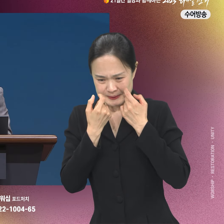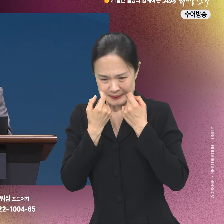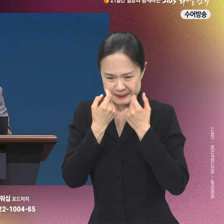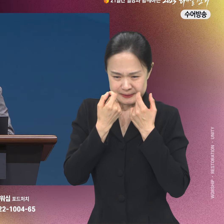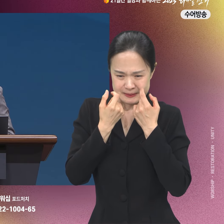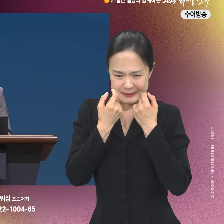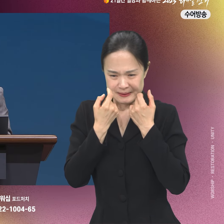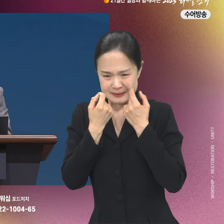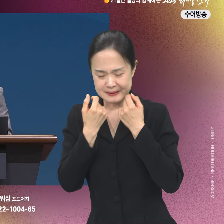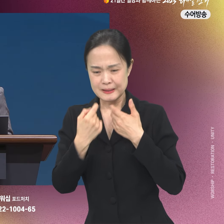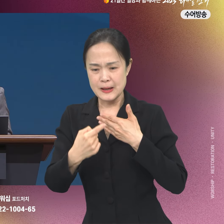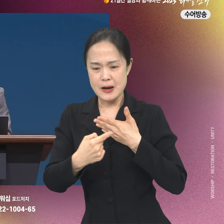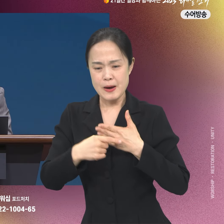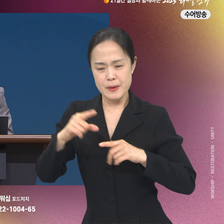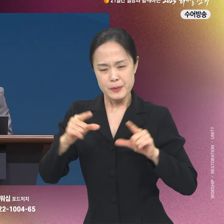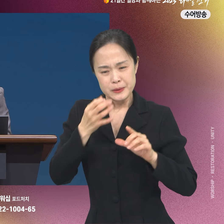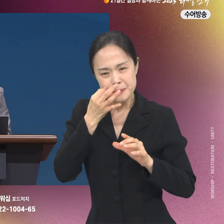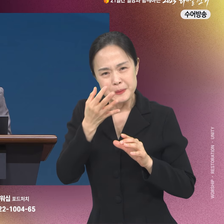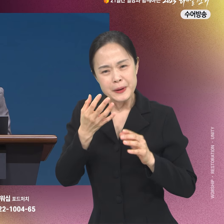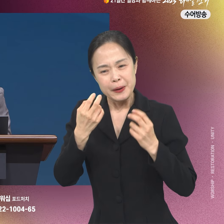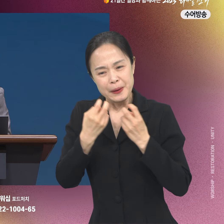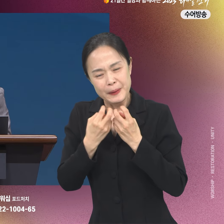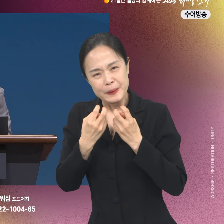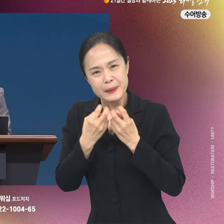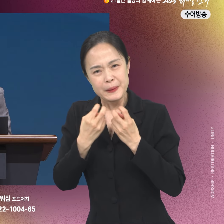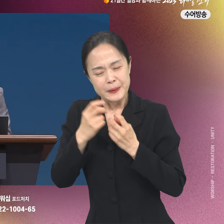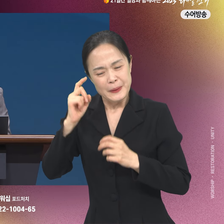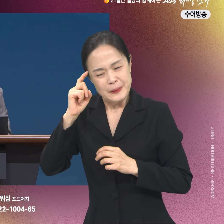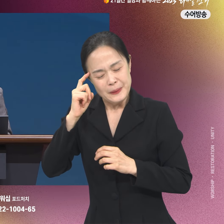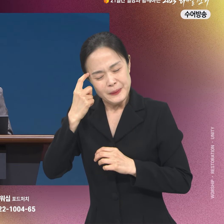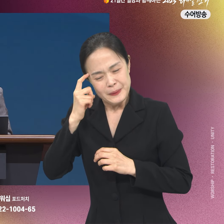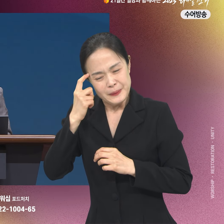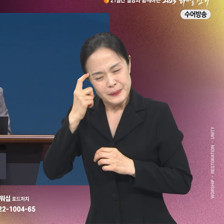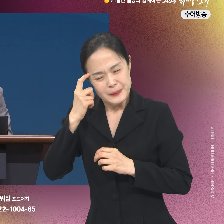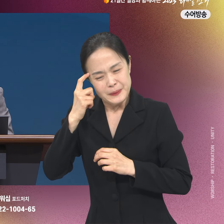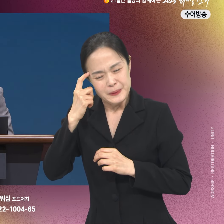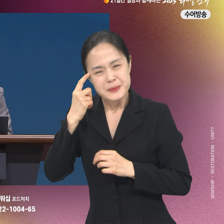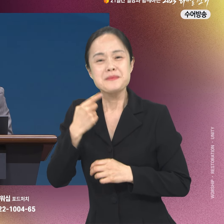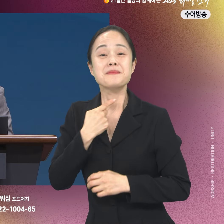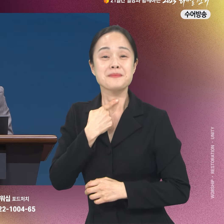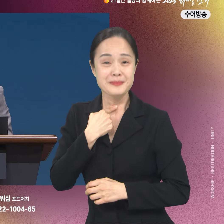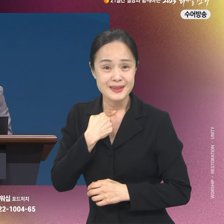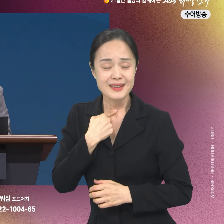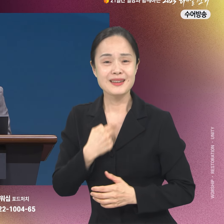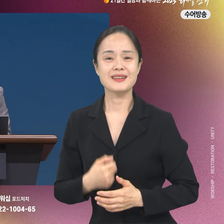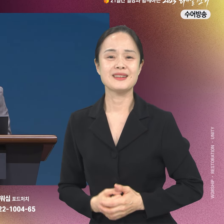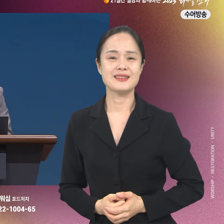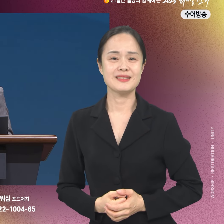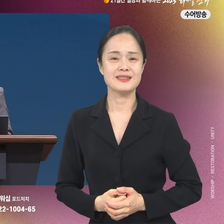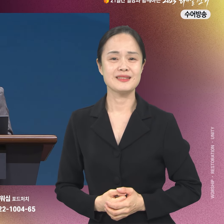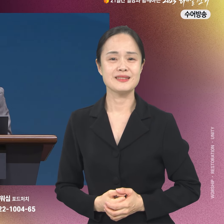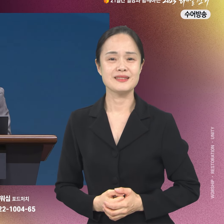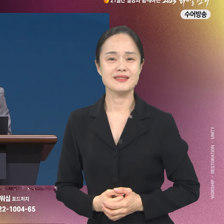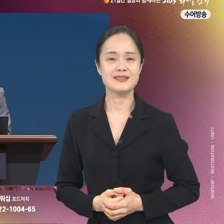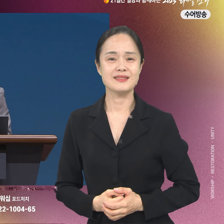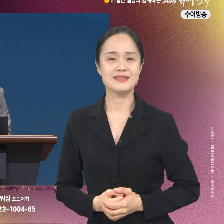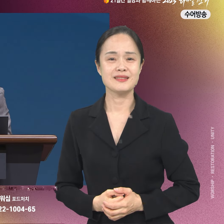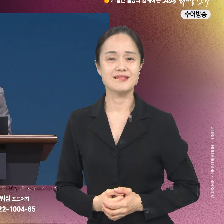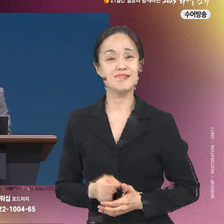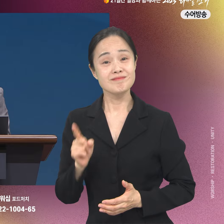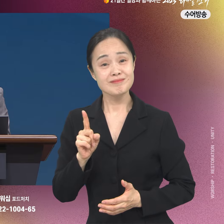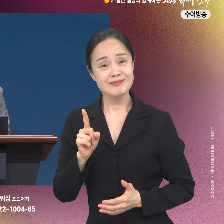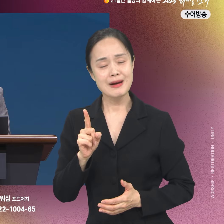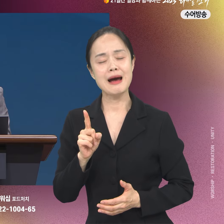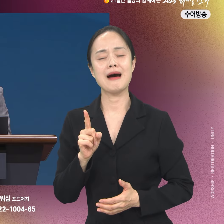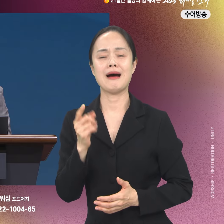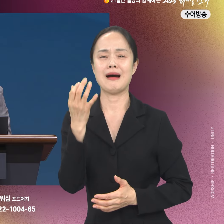그렇게 보여지기 위한 행위로서의 신앙생활이 저한테 어느 정도는 있었거든요. 인정받고